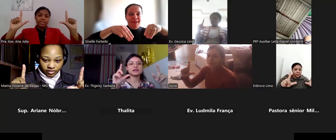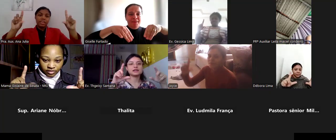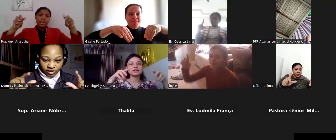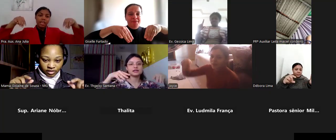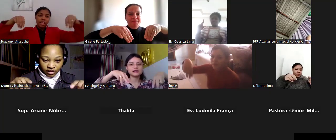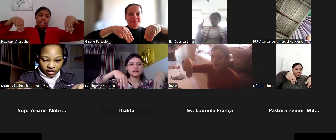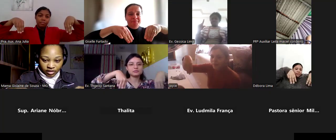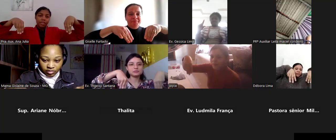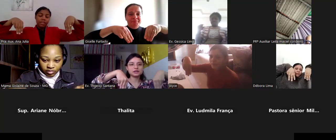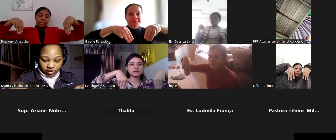M,